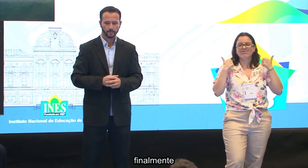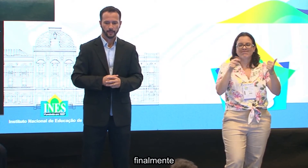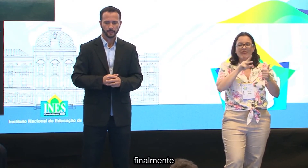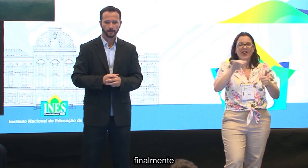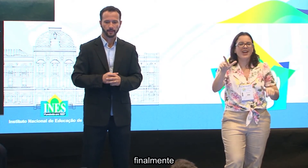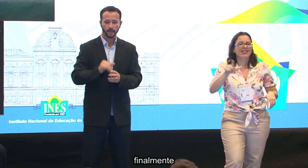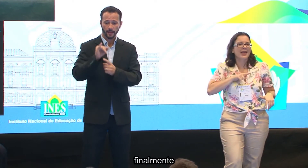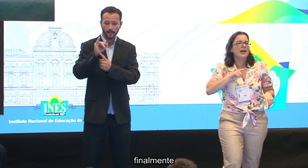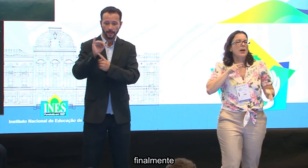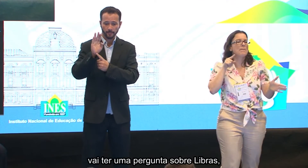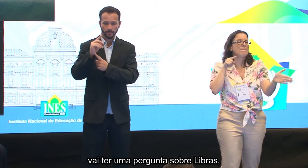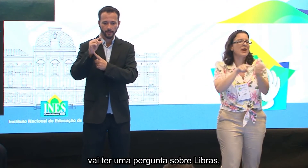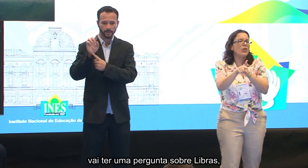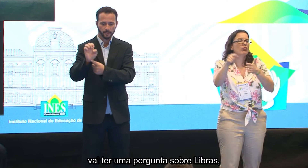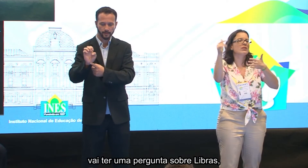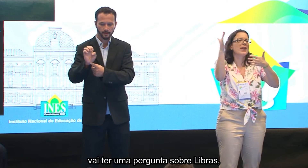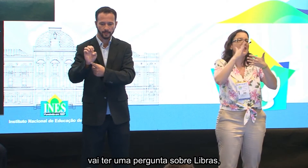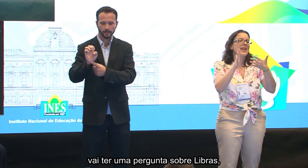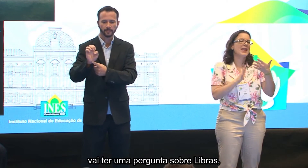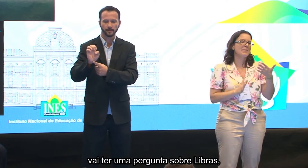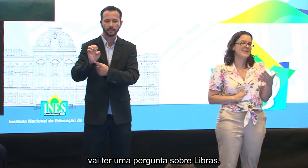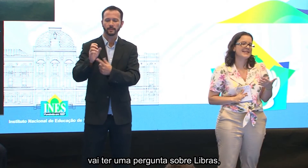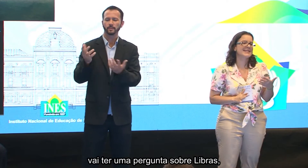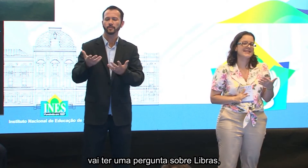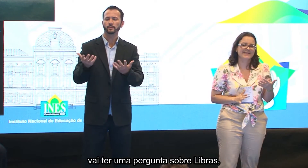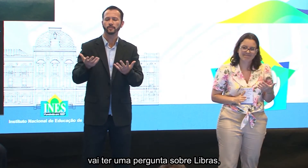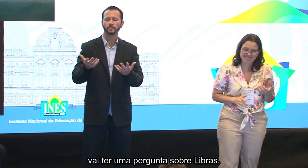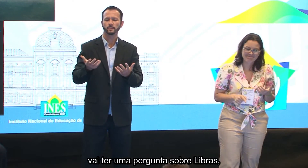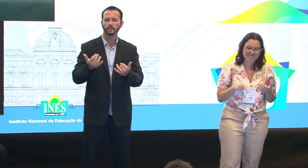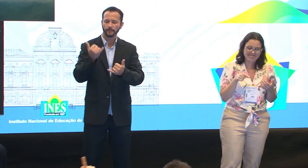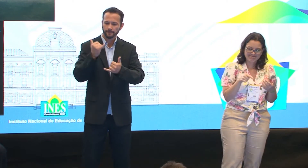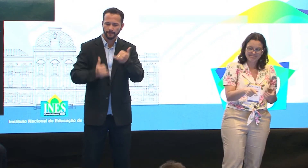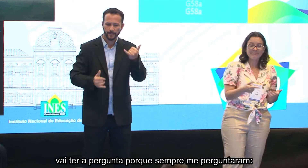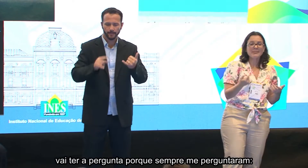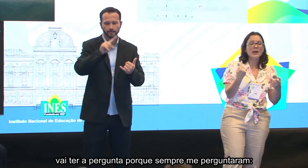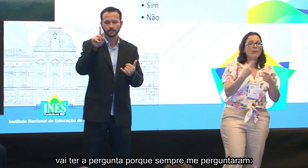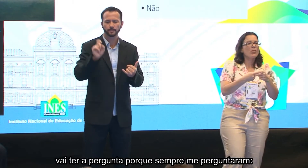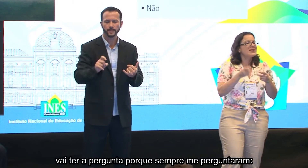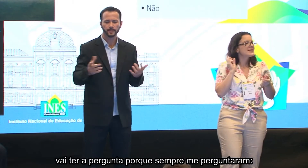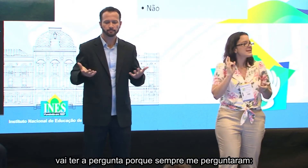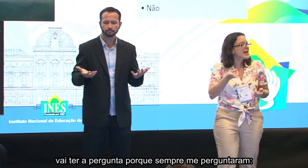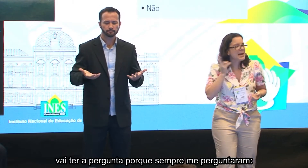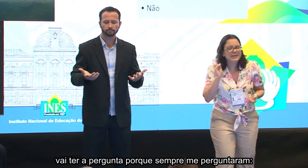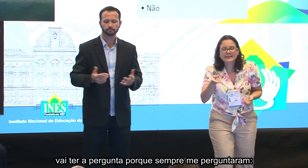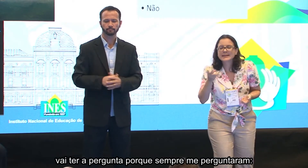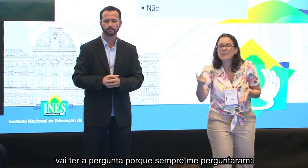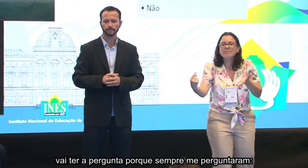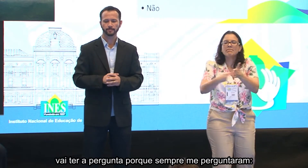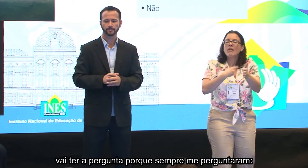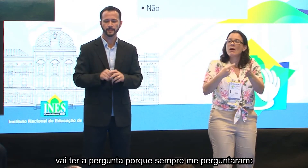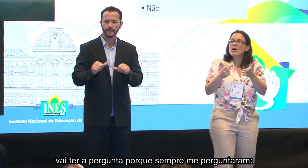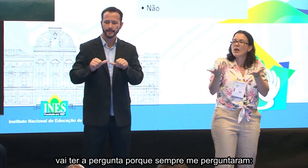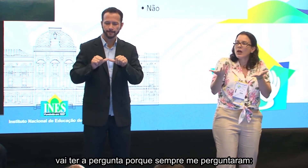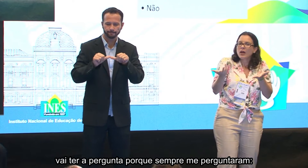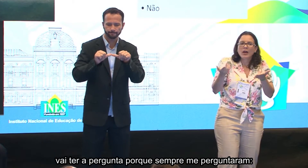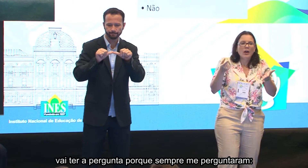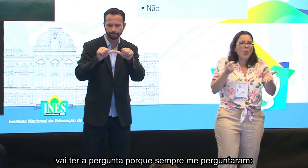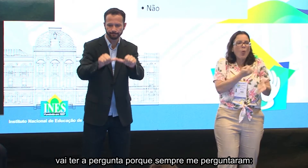Finalmente, vai ter uma pergunta sobre Libras. Vai ter a pergunta, porque sempre me perguntaram,